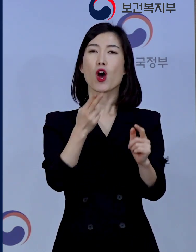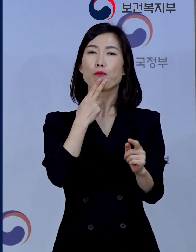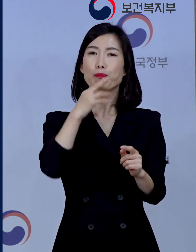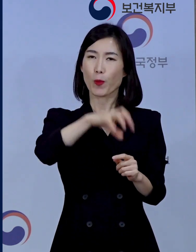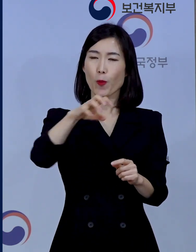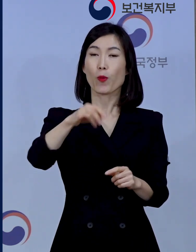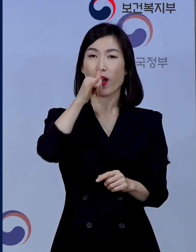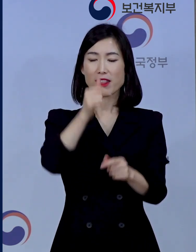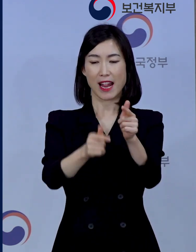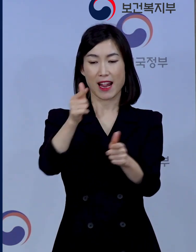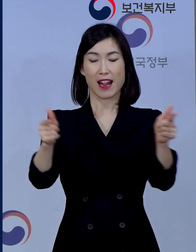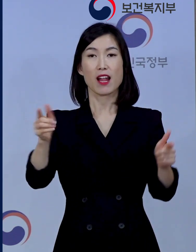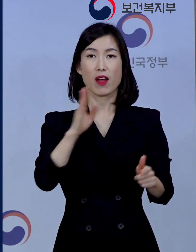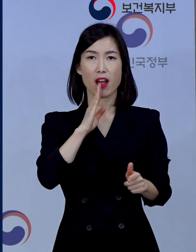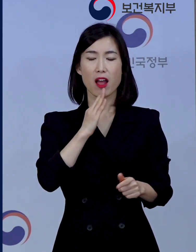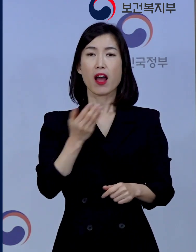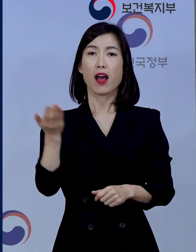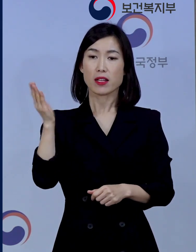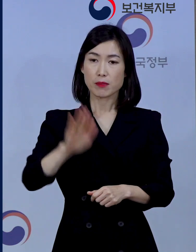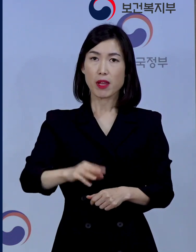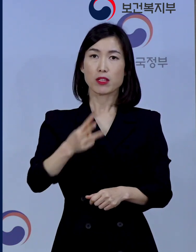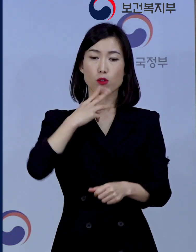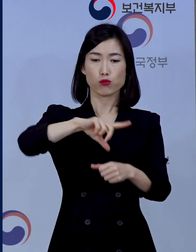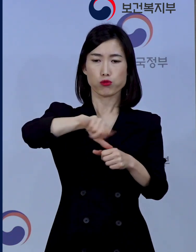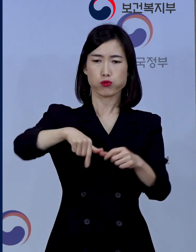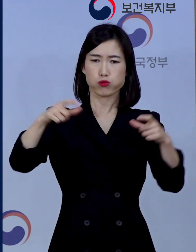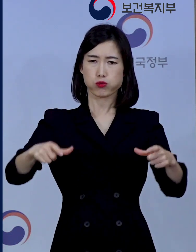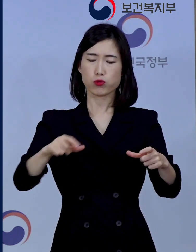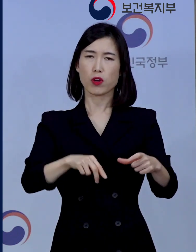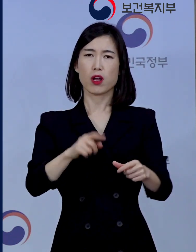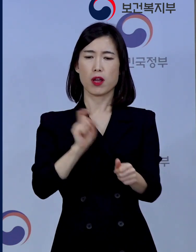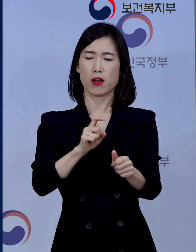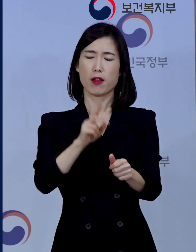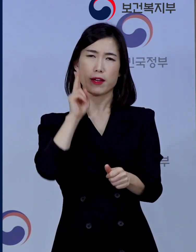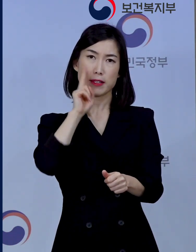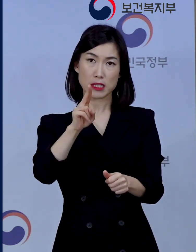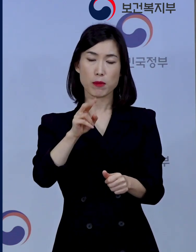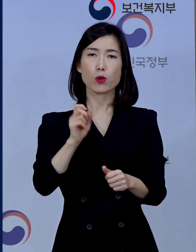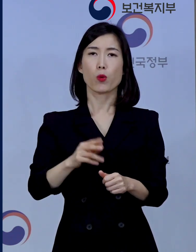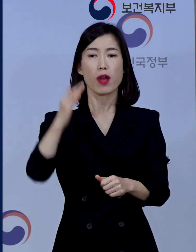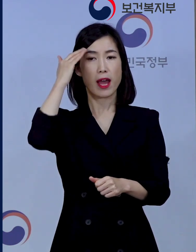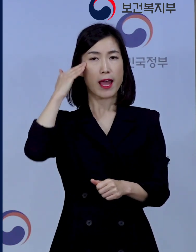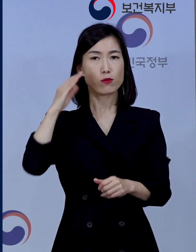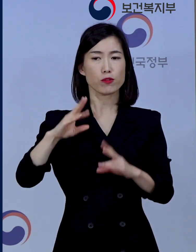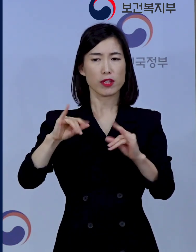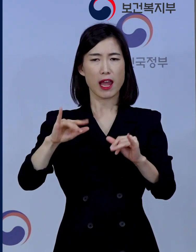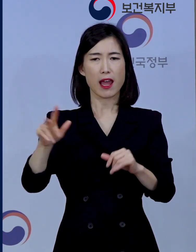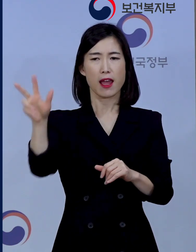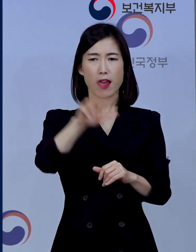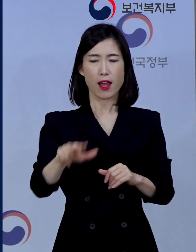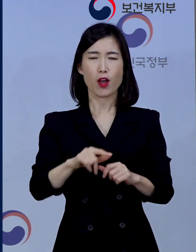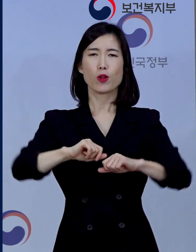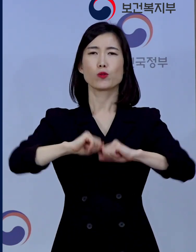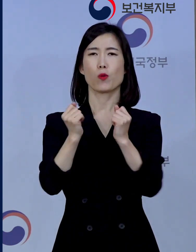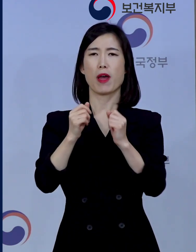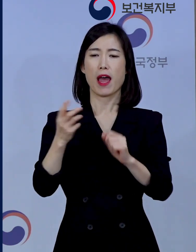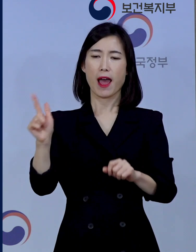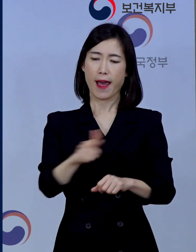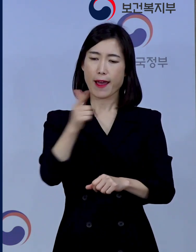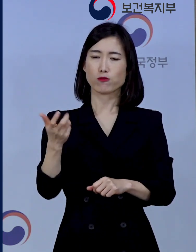있습니다. 그러나 현재 수도권의 엄중한 상황과 일일 생활권인 우리나라의 여건을